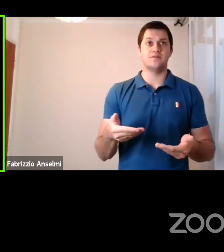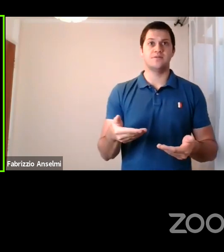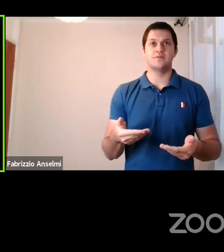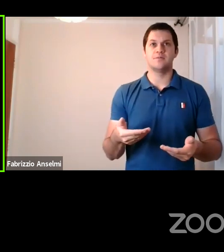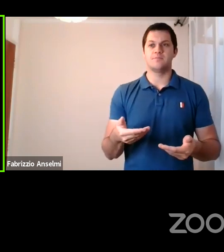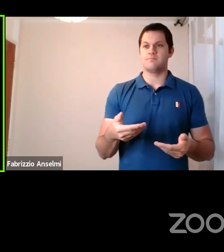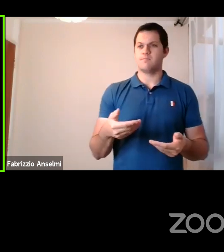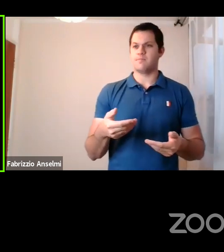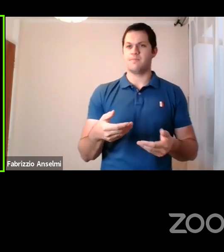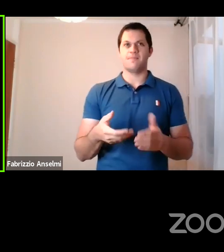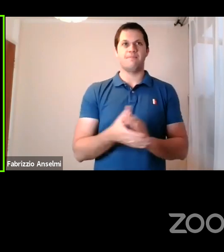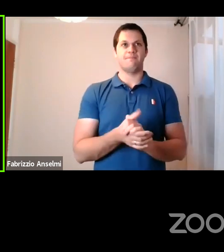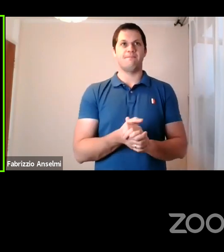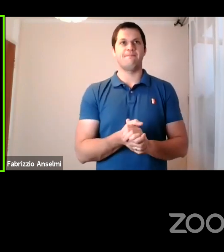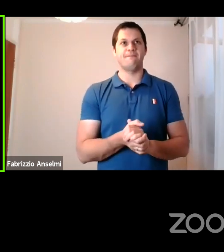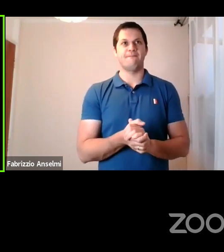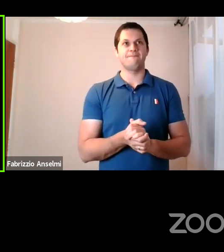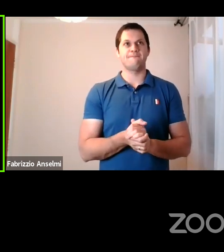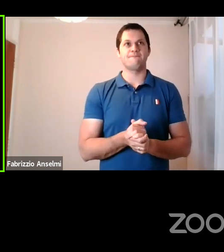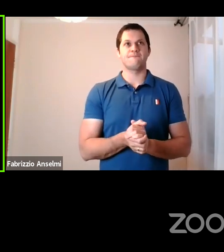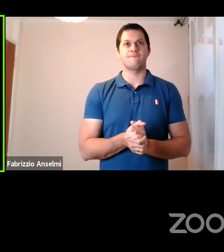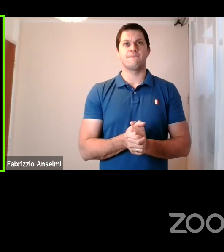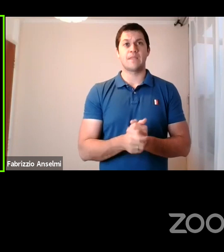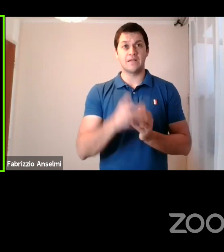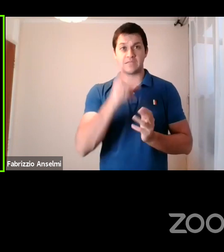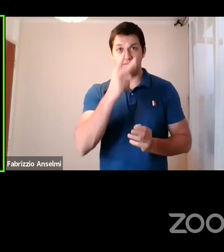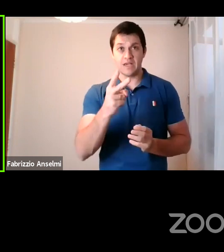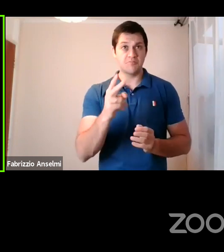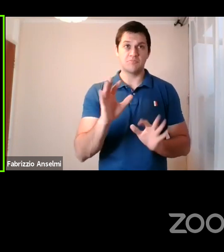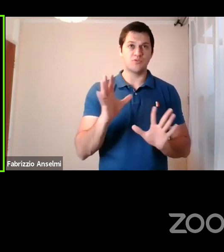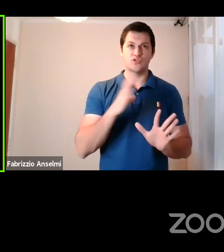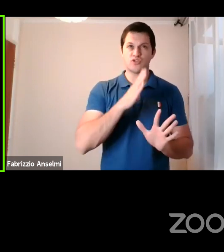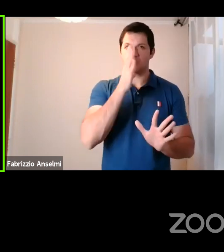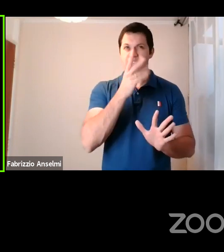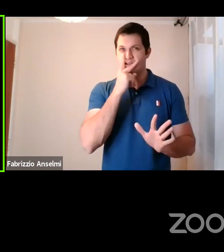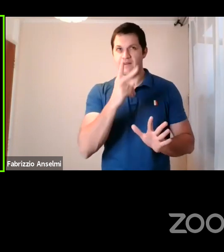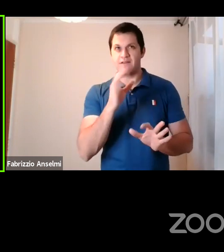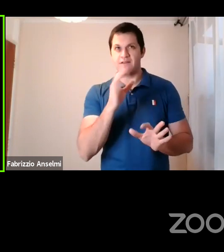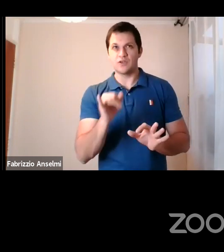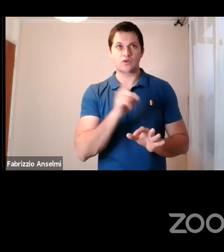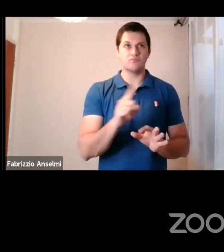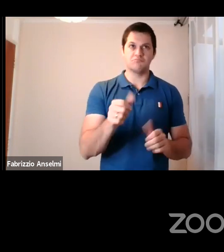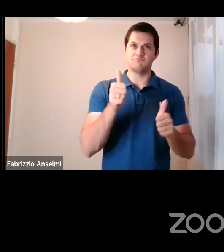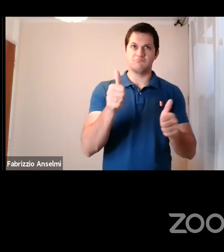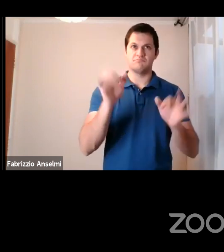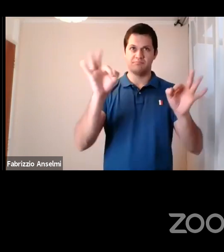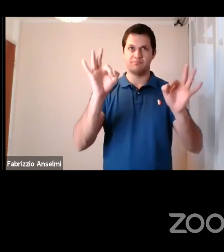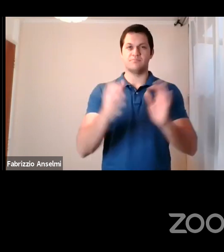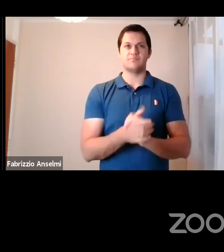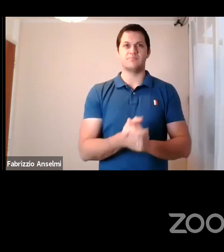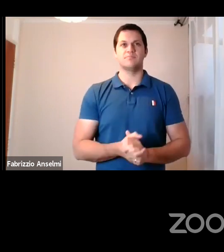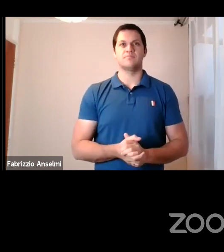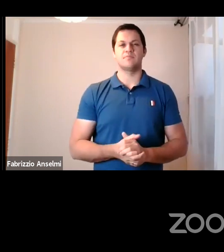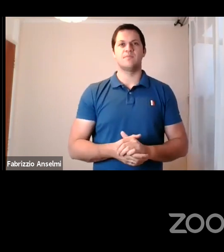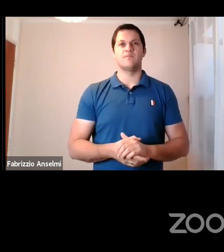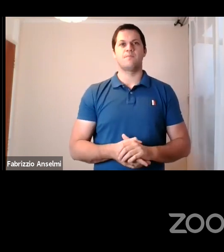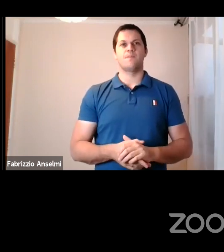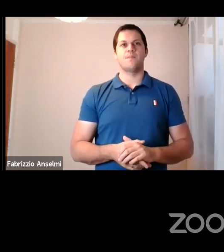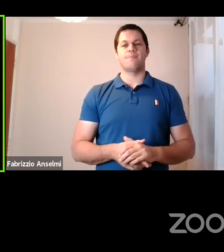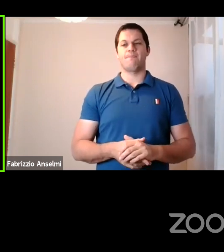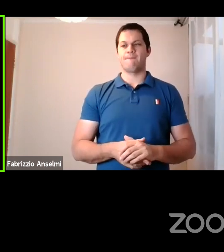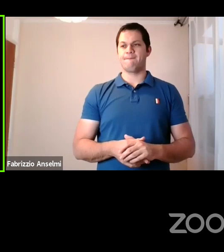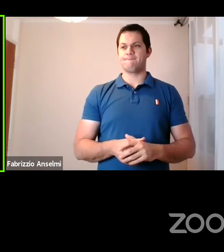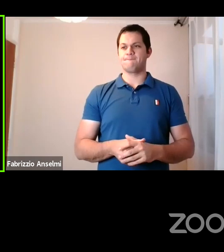¿Se ve? Perdón, no me di cuenta si se estaba viendo o no. Ahí sí. ¿Sí? Sí, ya. Se vio. Ya, perfecto.